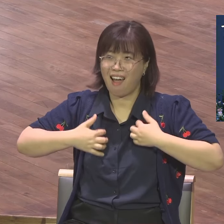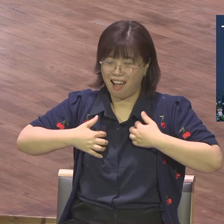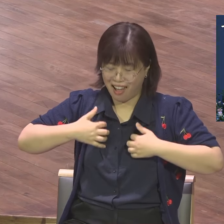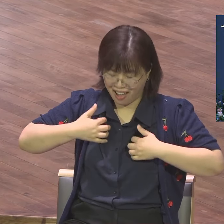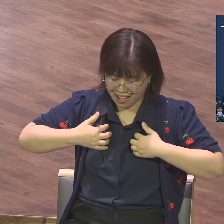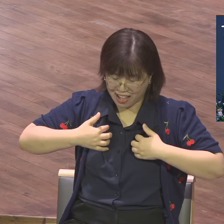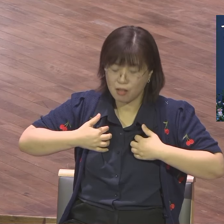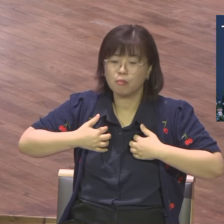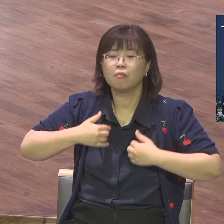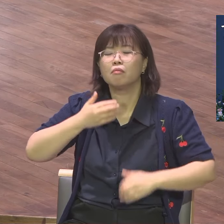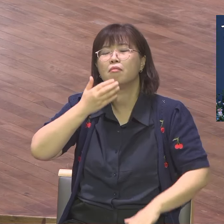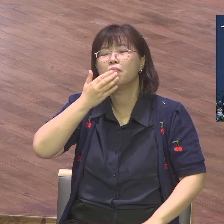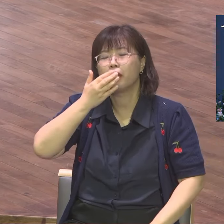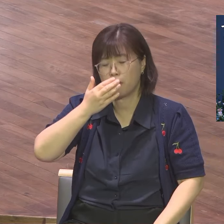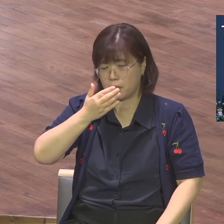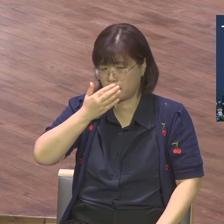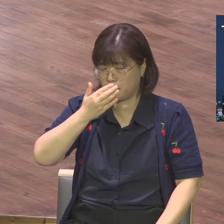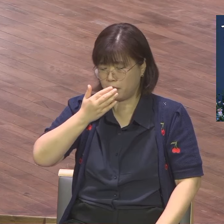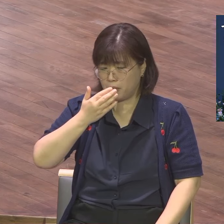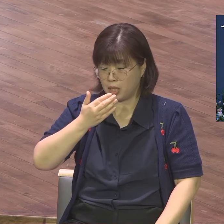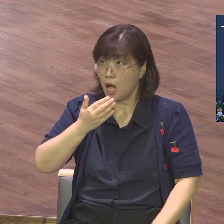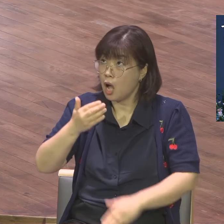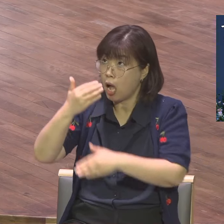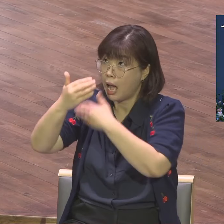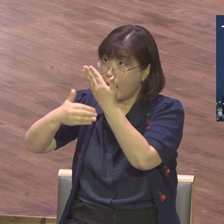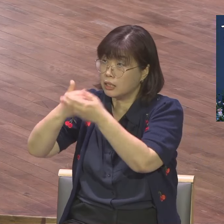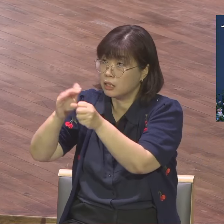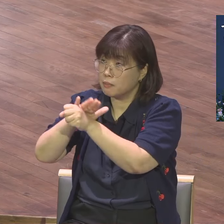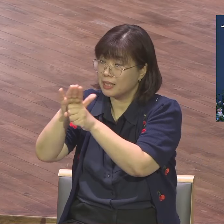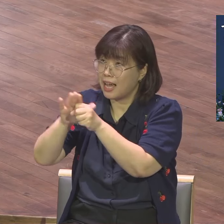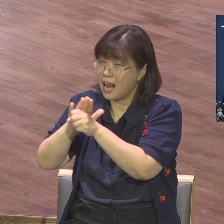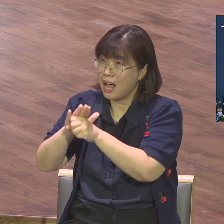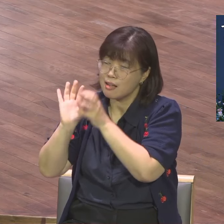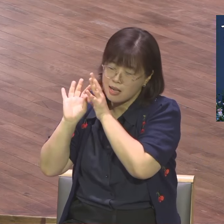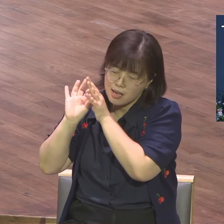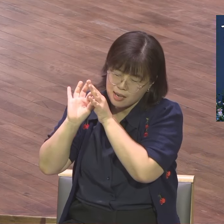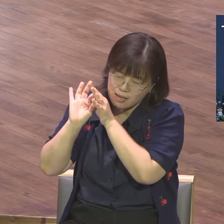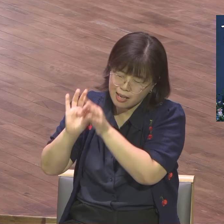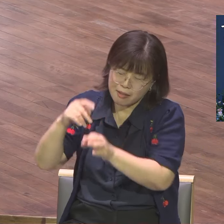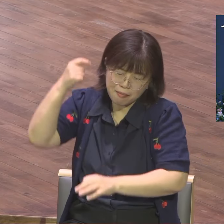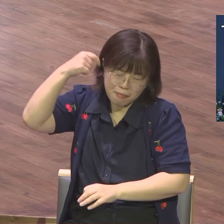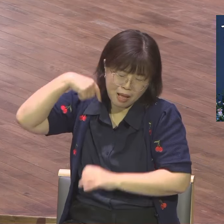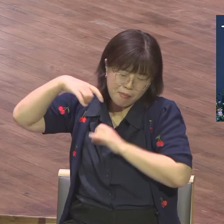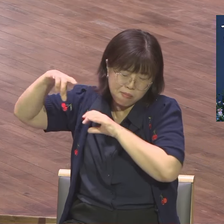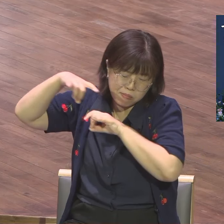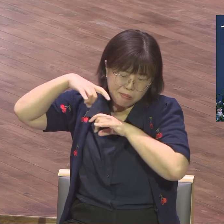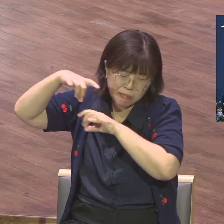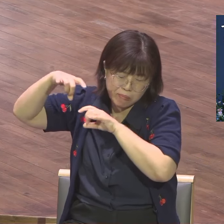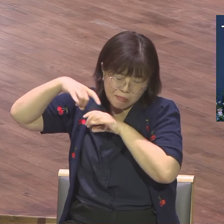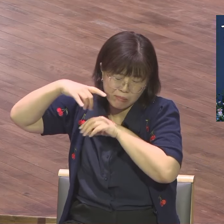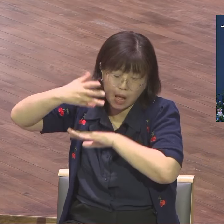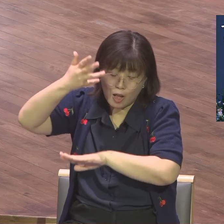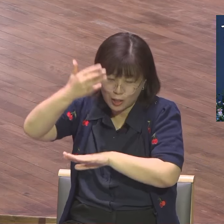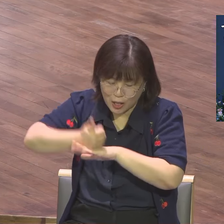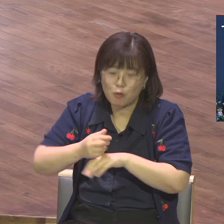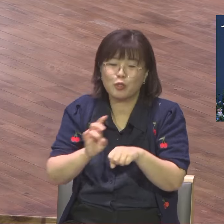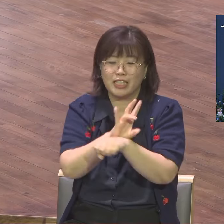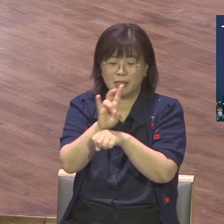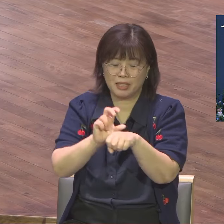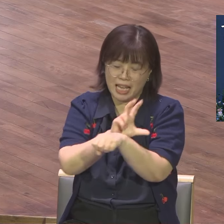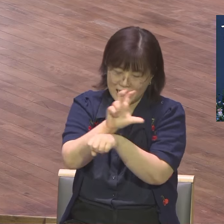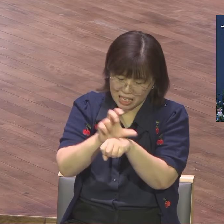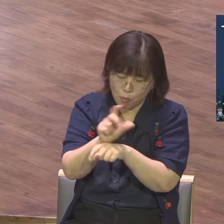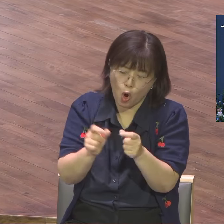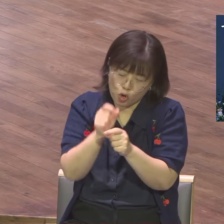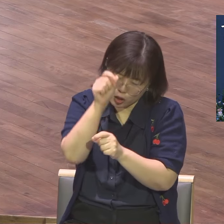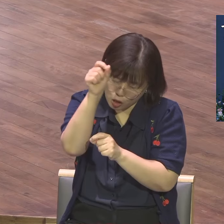유산 영원한 기업 영원한 작품을 남기는 영계 모든 성도들 다 되시기를 제물로